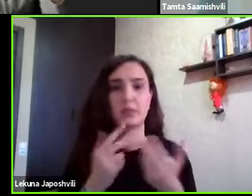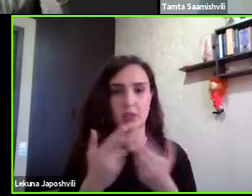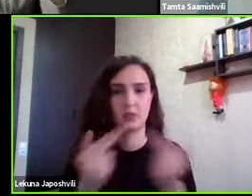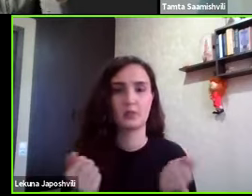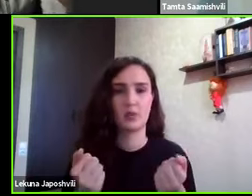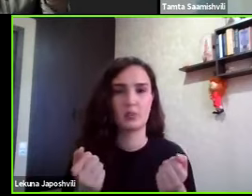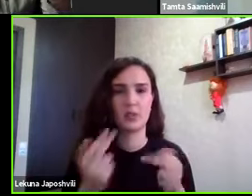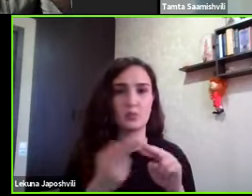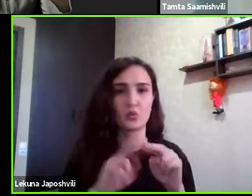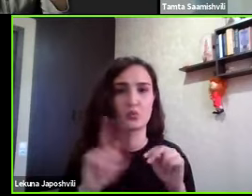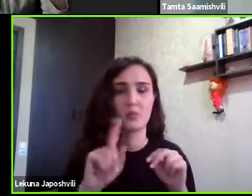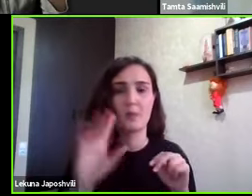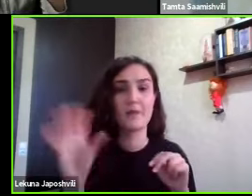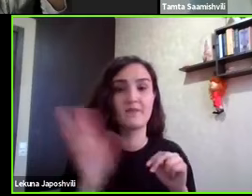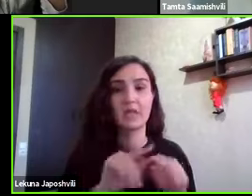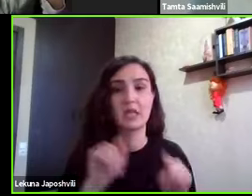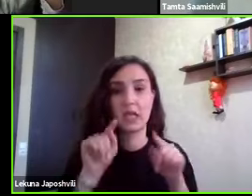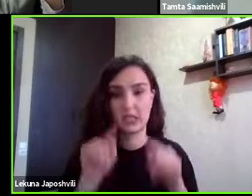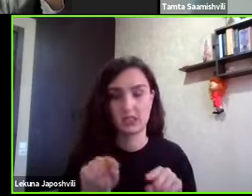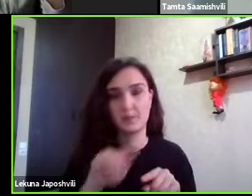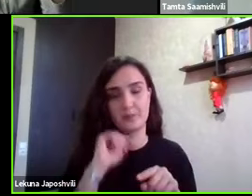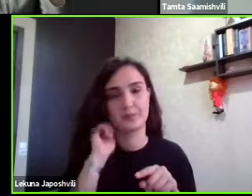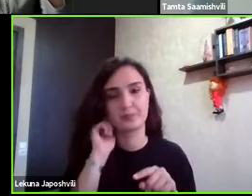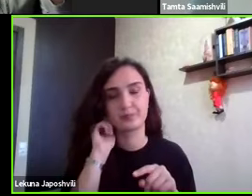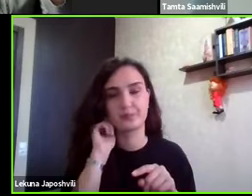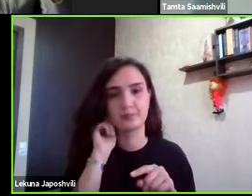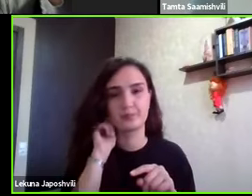არა, იმიტომ რომ ყველა ეს